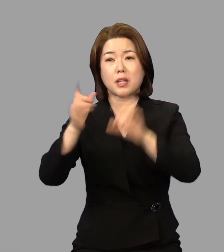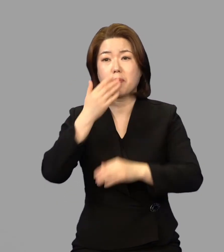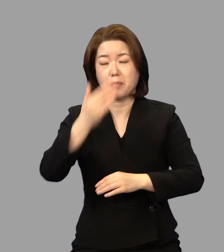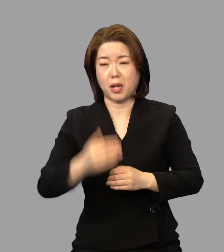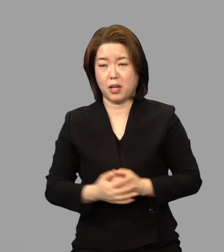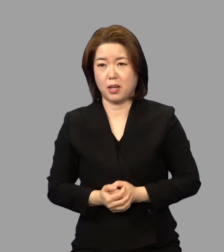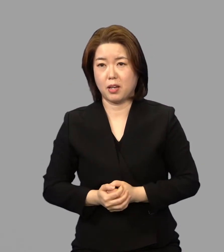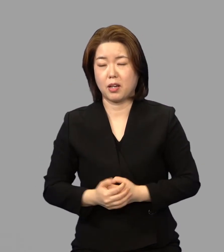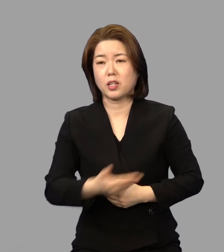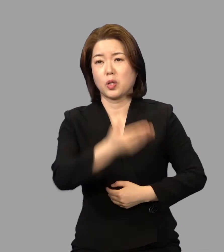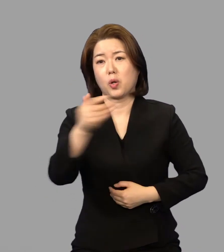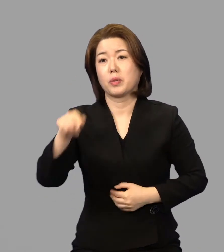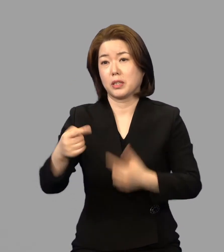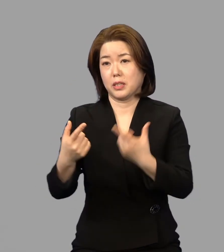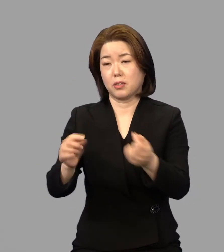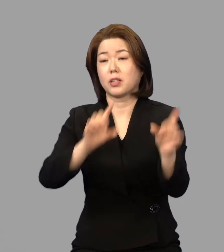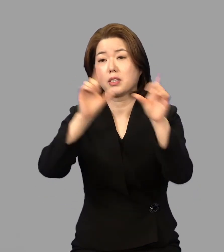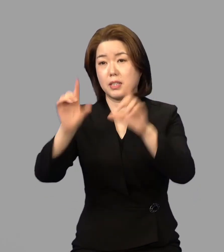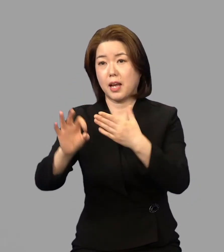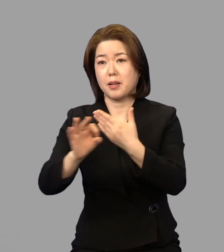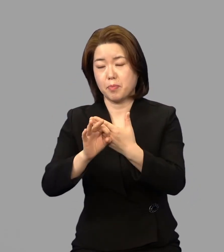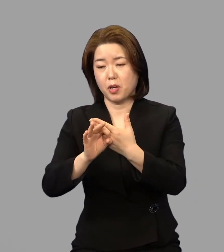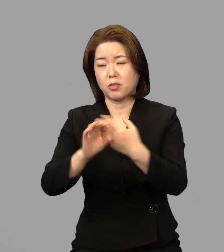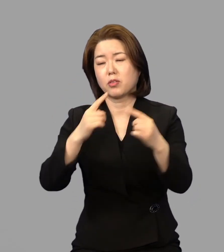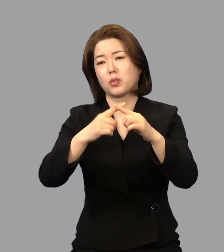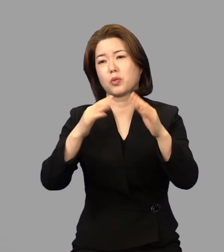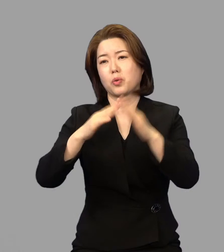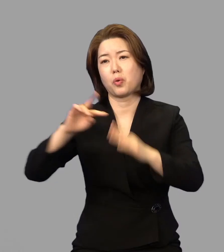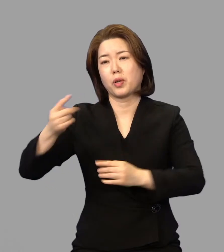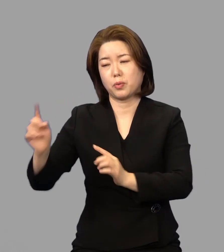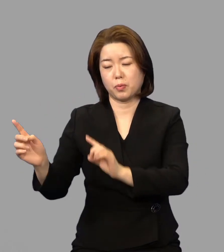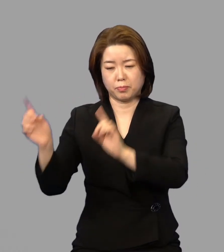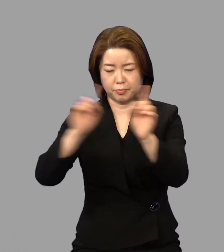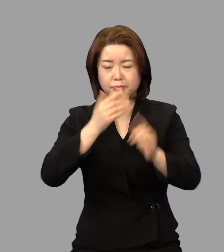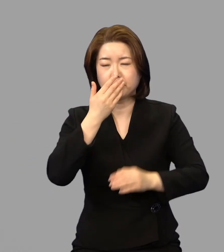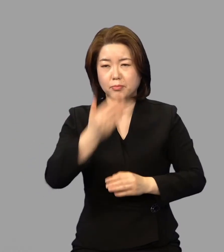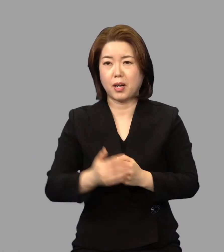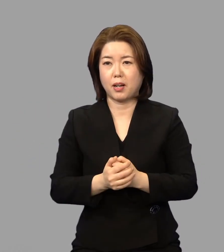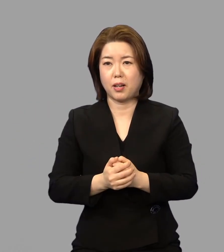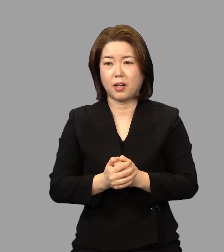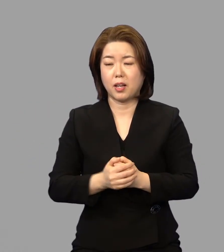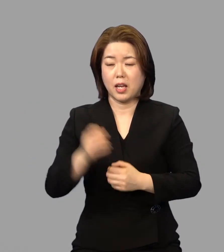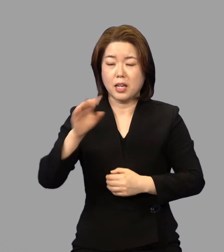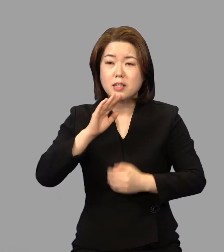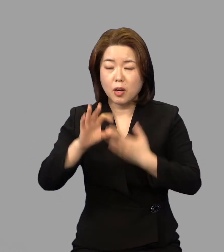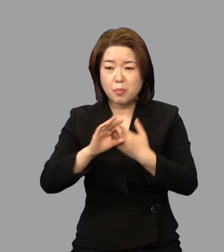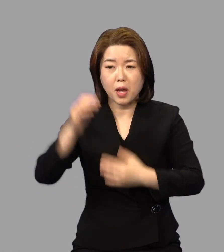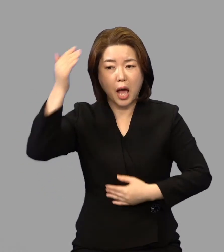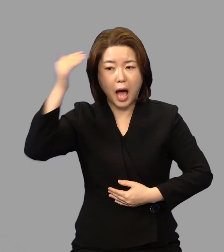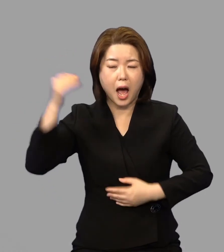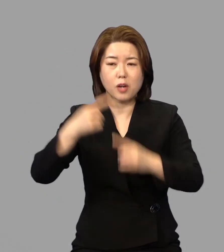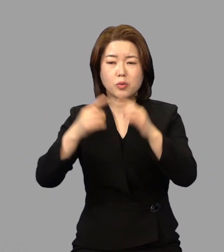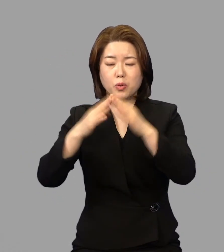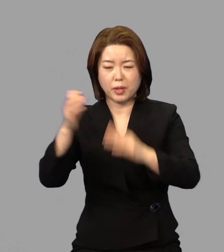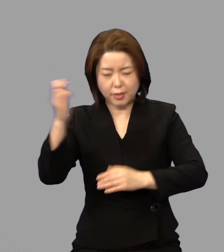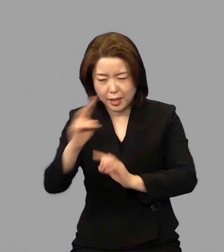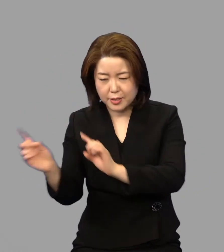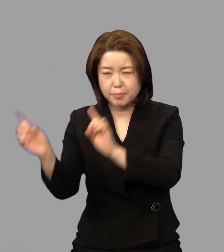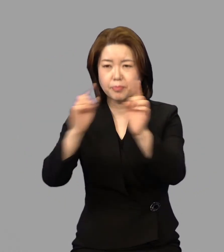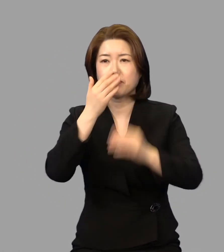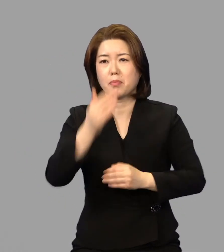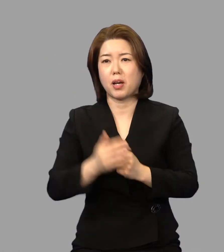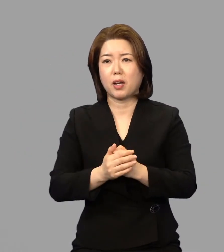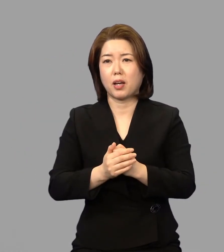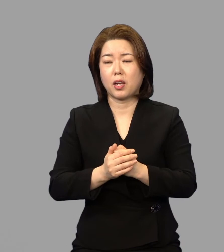여러분이 그렇게 살아야 교회가 살아요. 한국 교회가 다시 우리 나라가